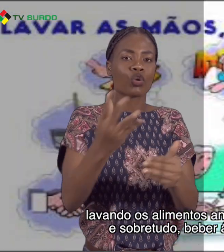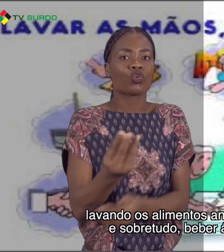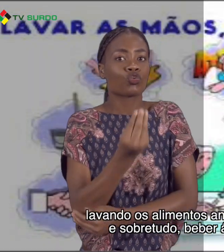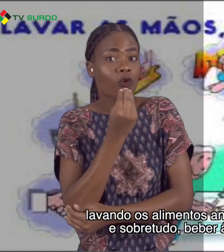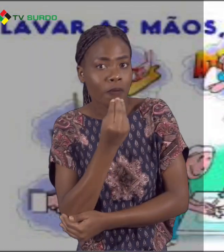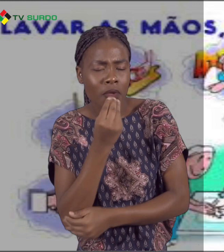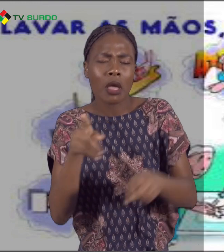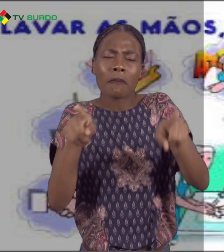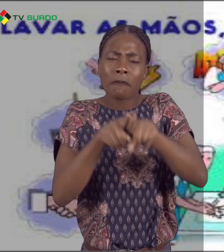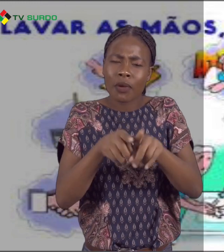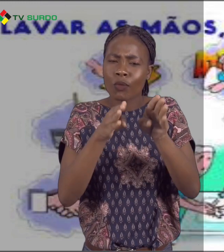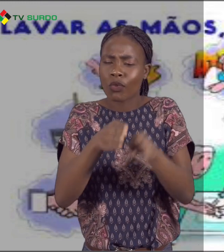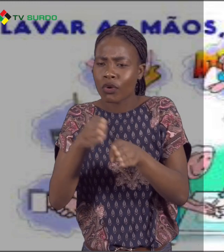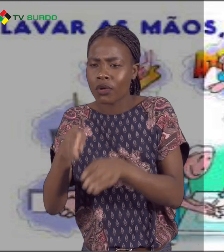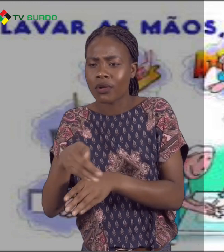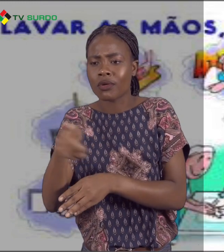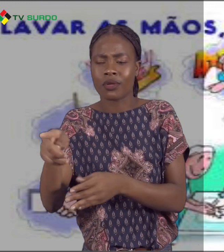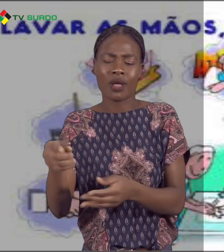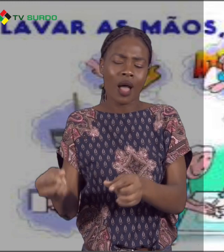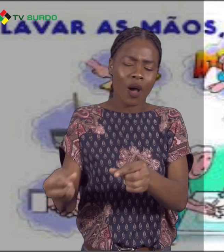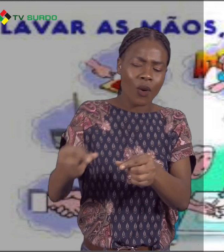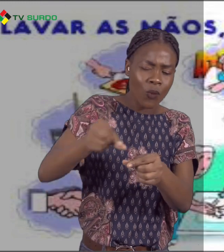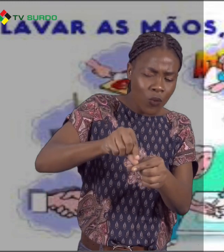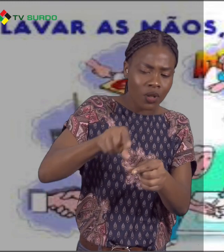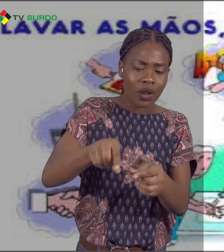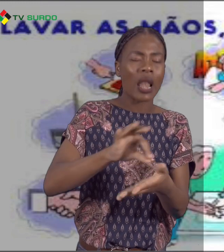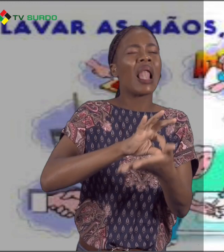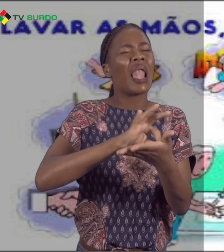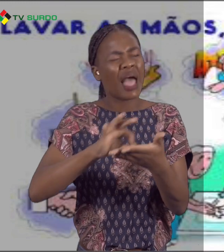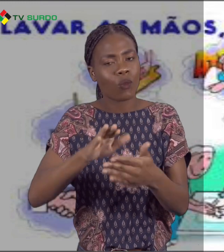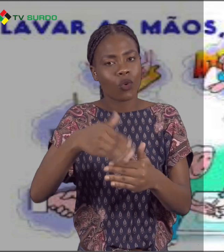água tratada. Música